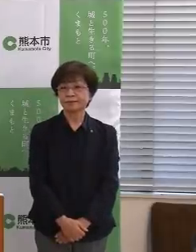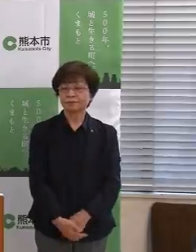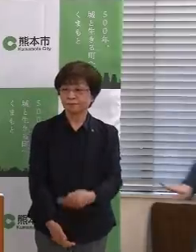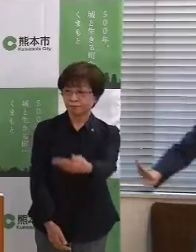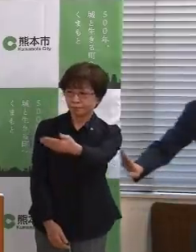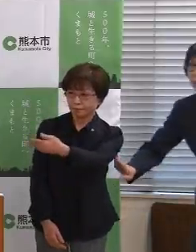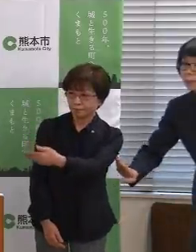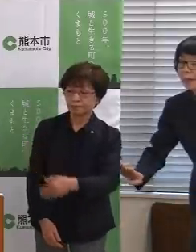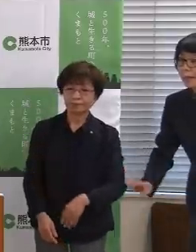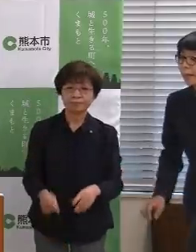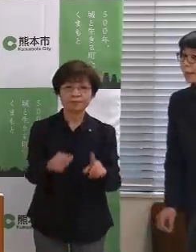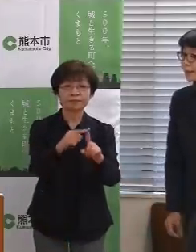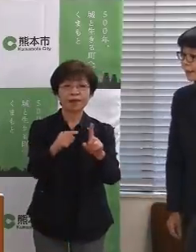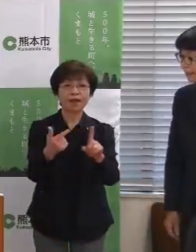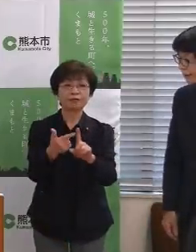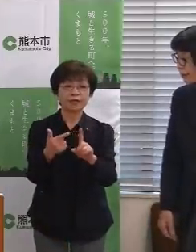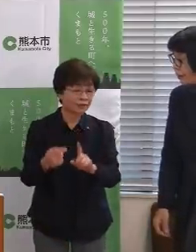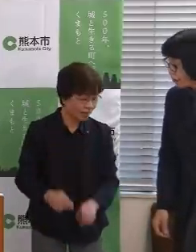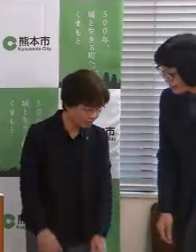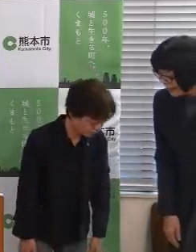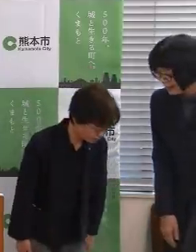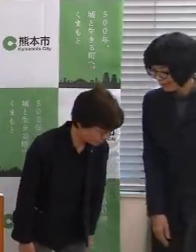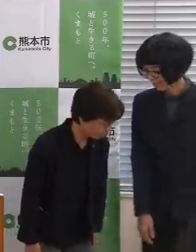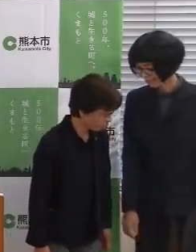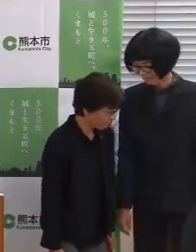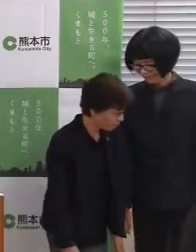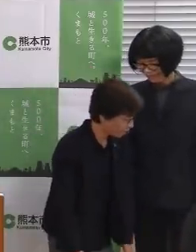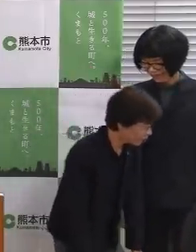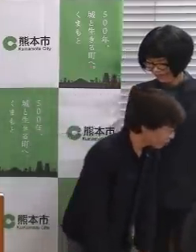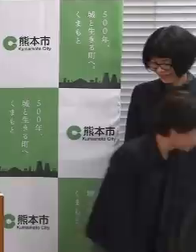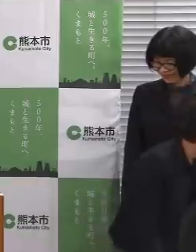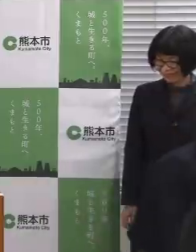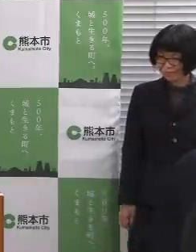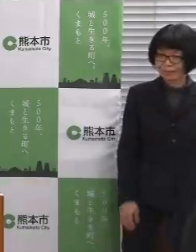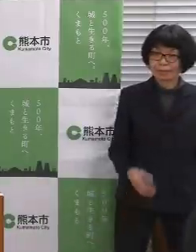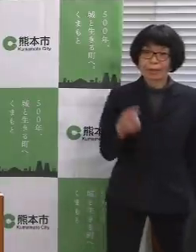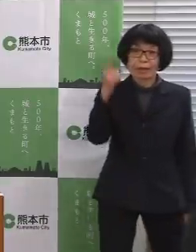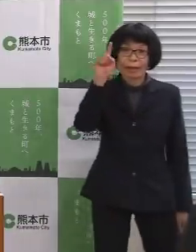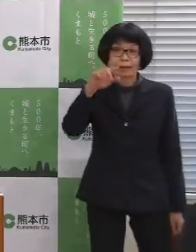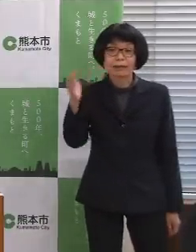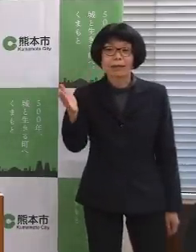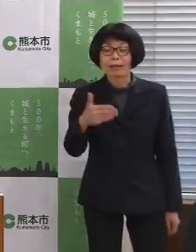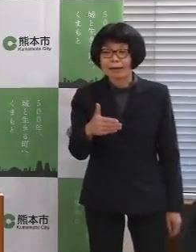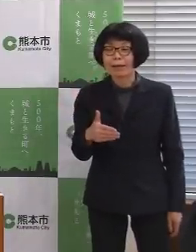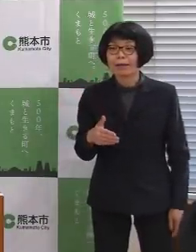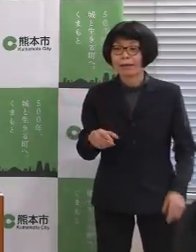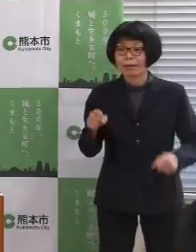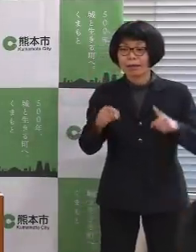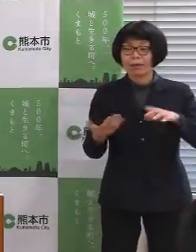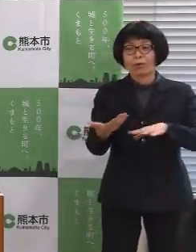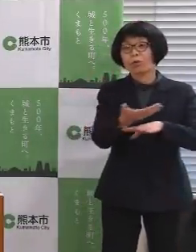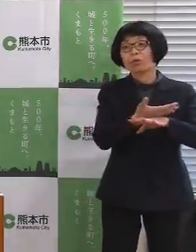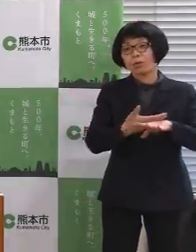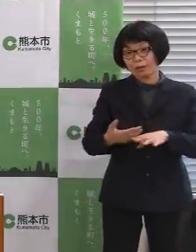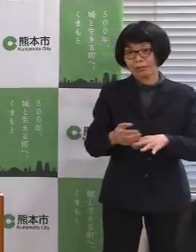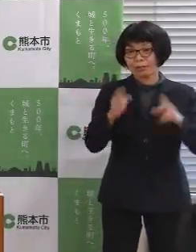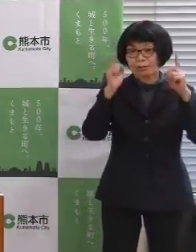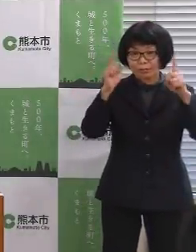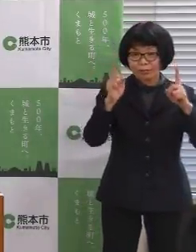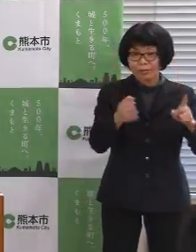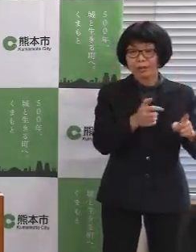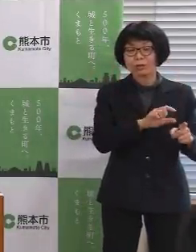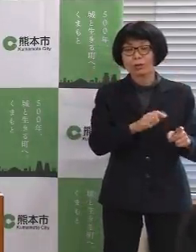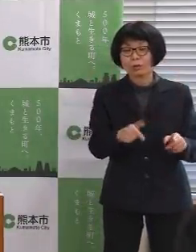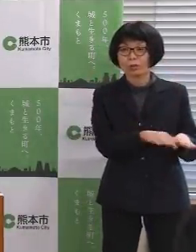はい、どうぞ。 RKK です。明日から公園遊具の、 はい、 利用が休止になりまして、